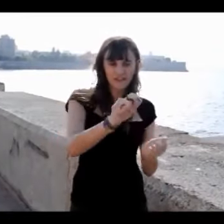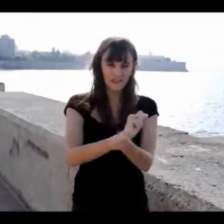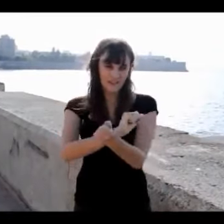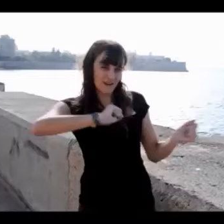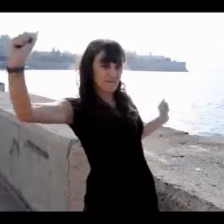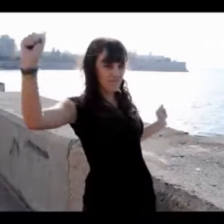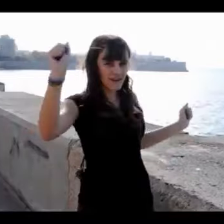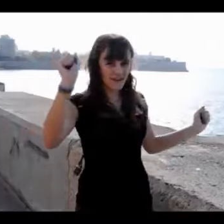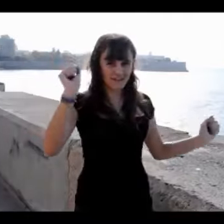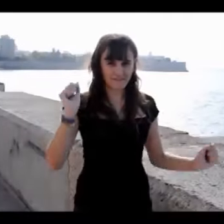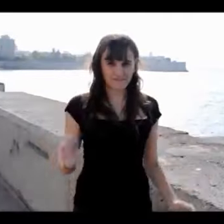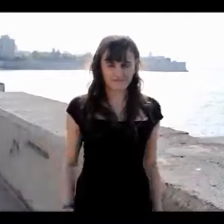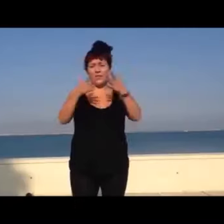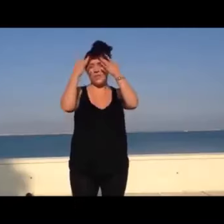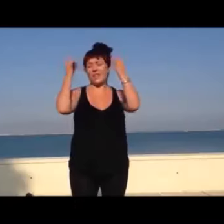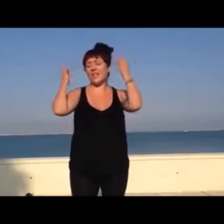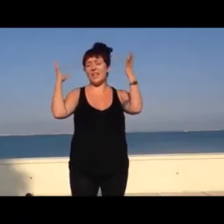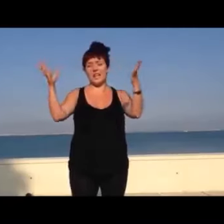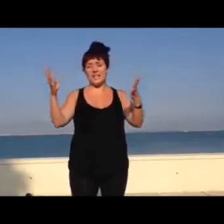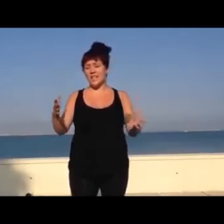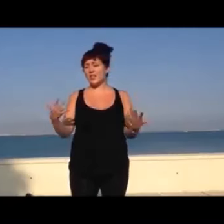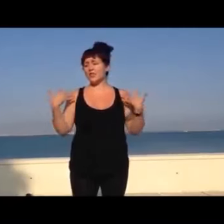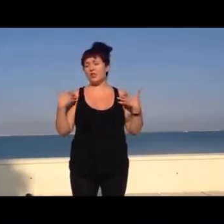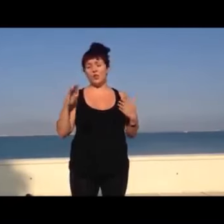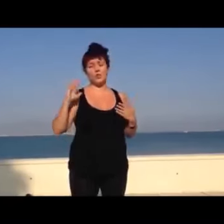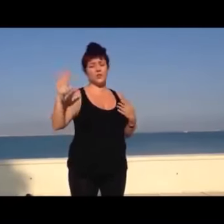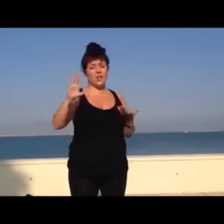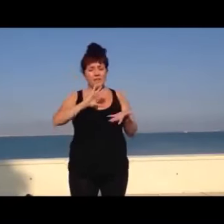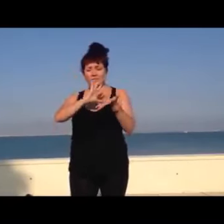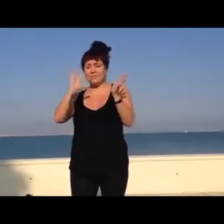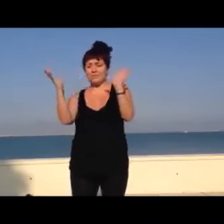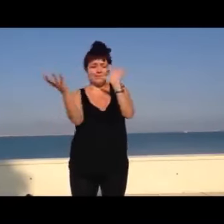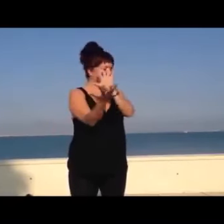sociedad te abraba Por fin, esta historia ya terminó